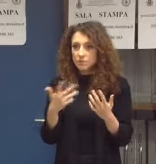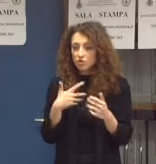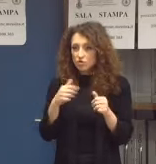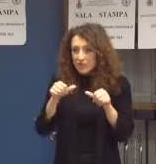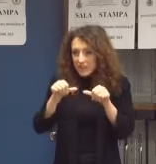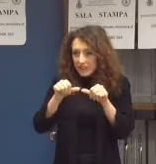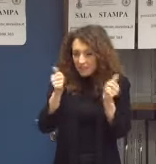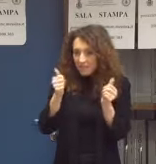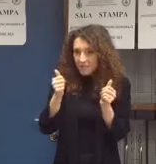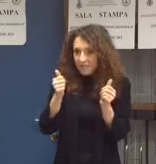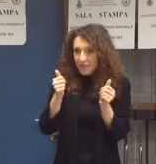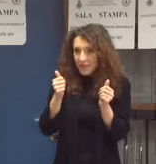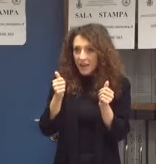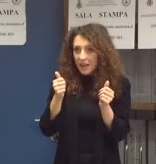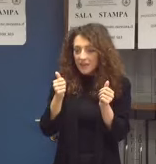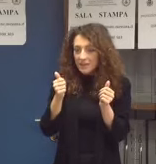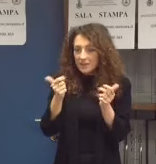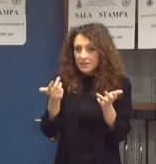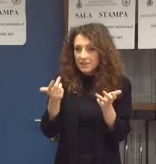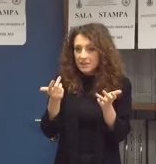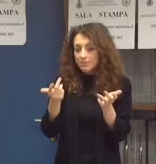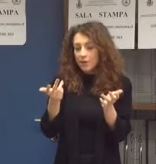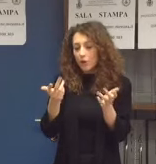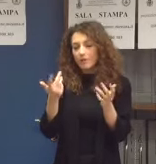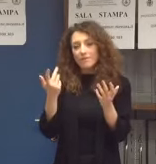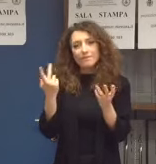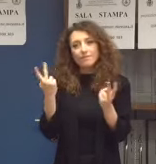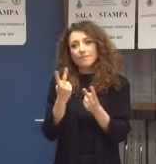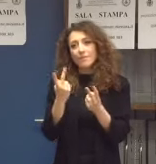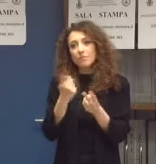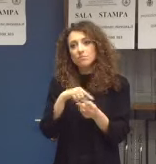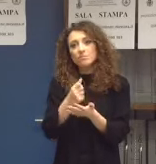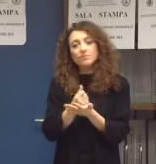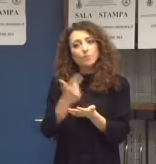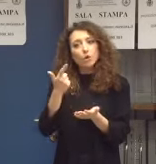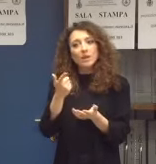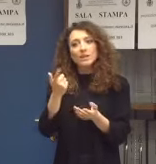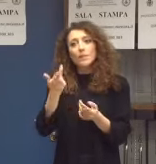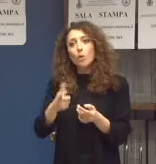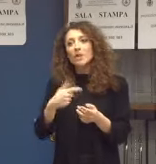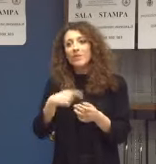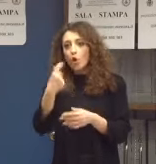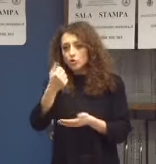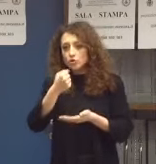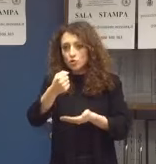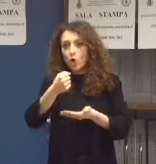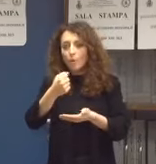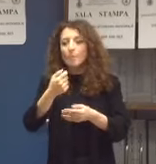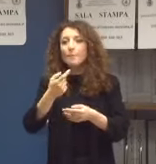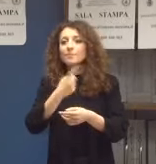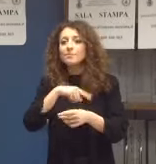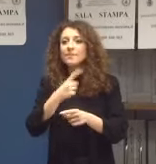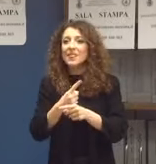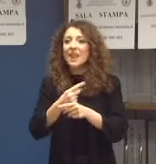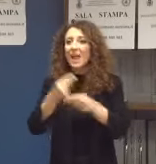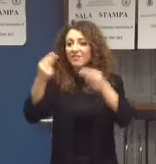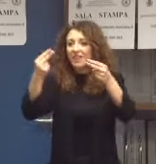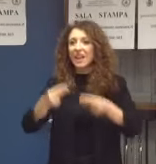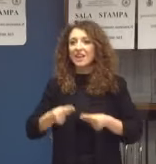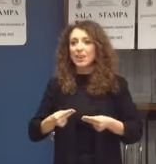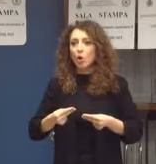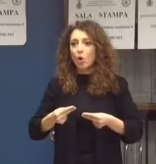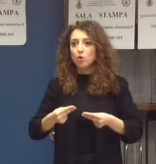somma. Per noi è importante, perché noi queste somme le dobbiamo rendicontare, quindi dobbiamo capire anche se ci sono state delle anche piccole differenze